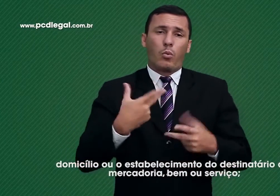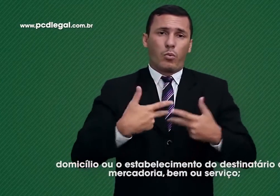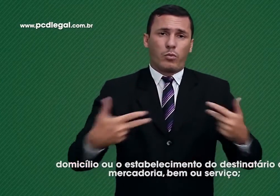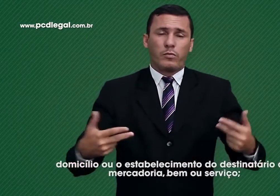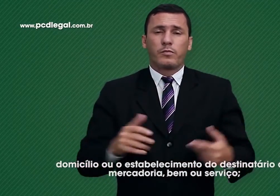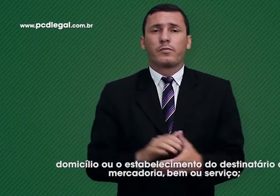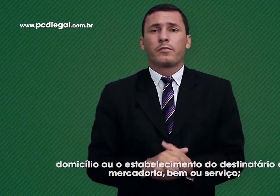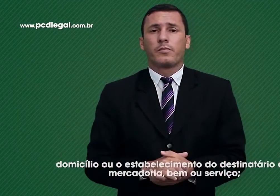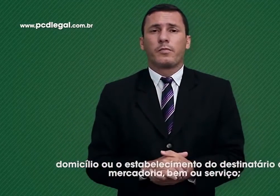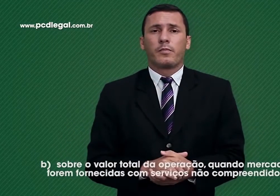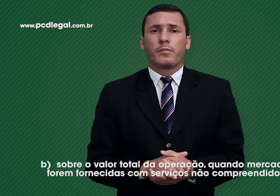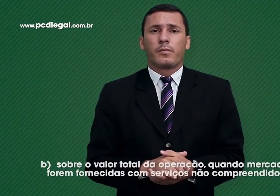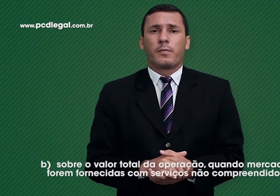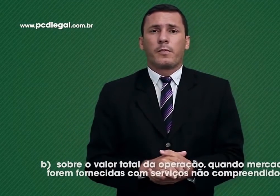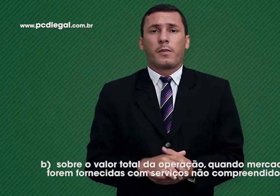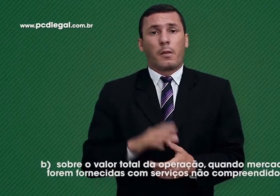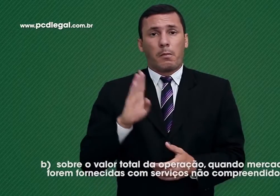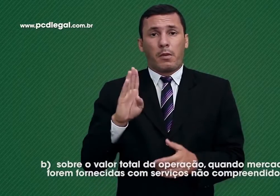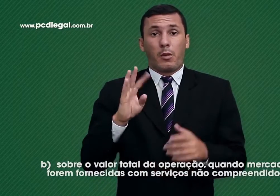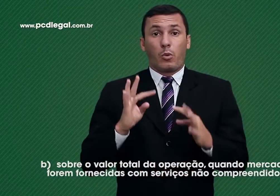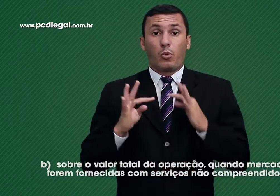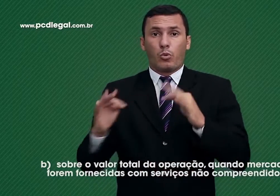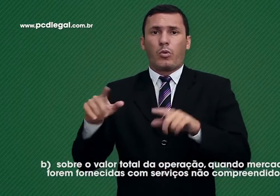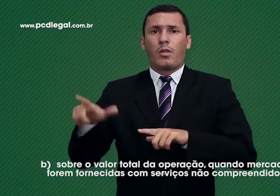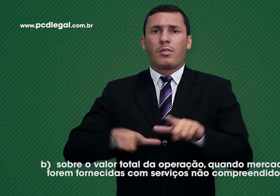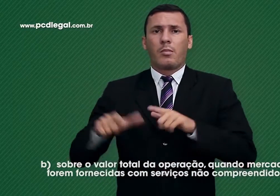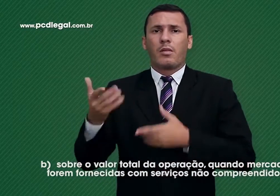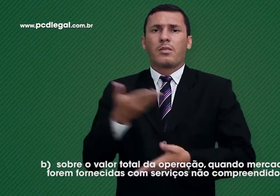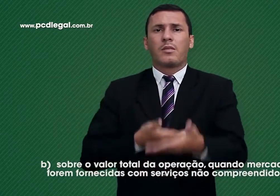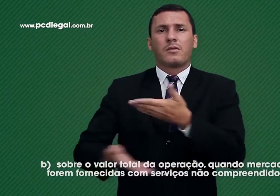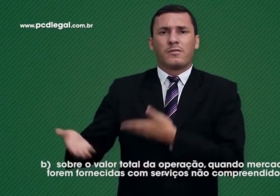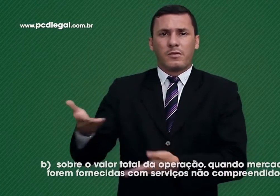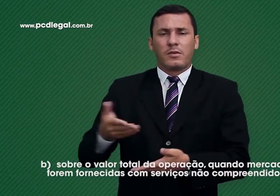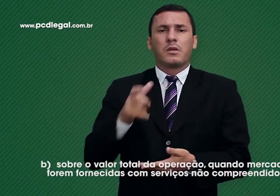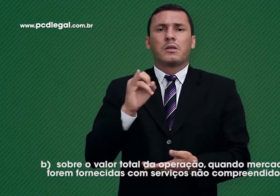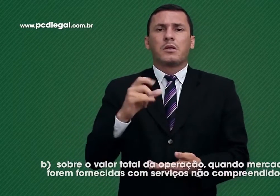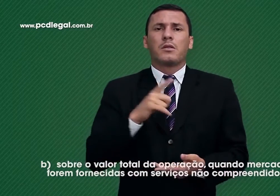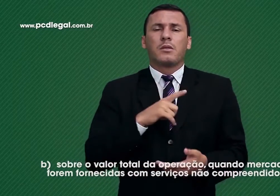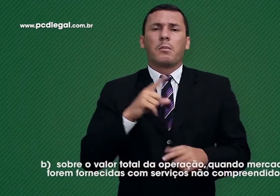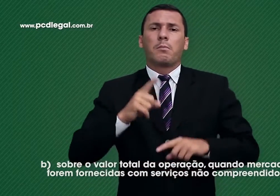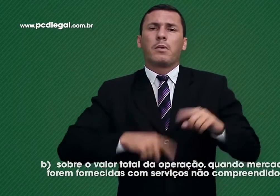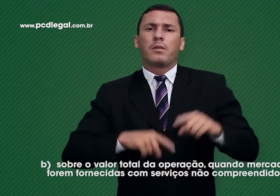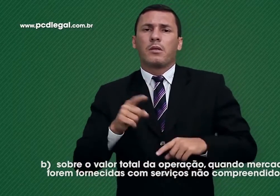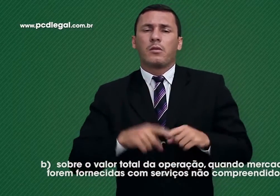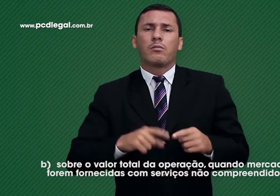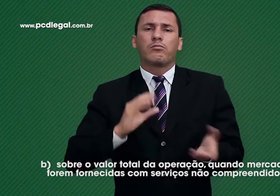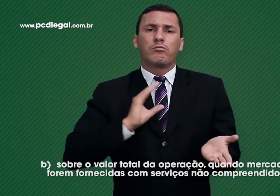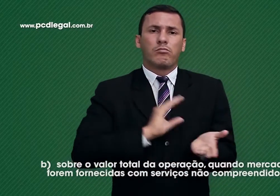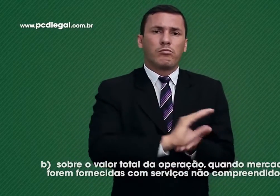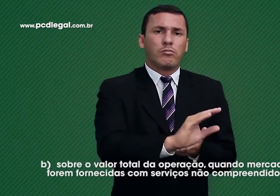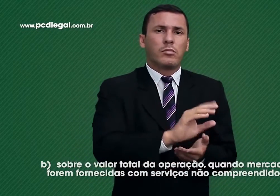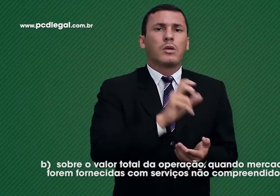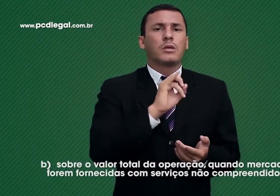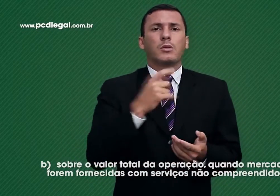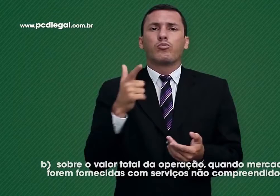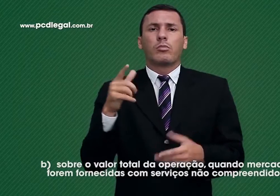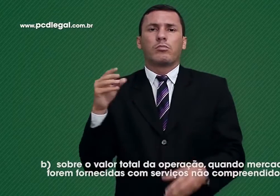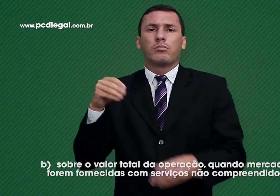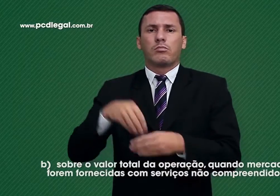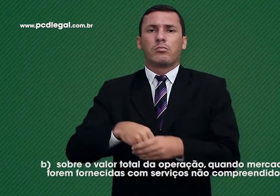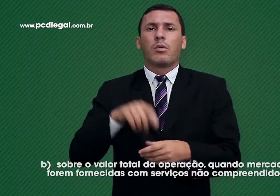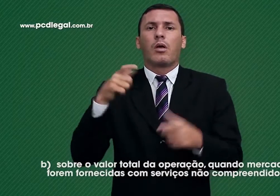bem ou serviço. B. Sobre o valor total da operação, quando mercadorias forem fornecidas